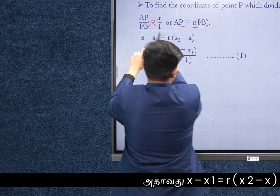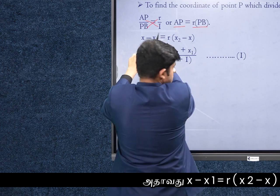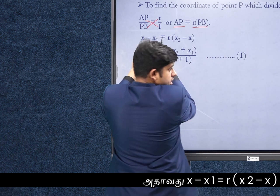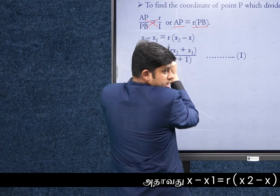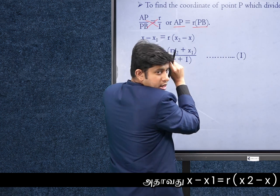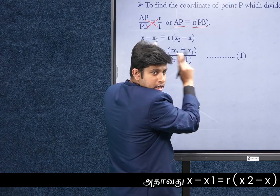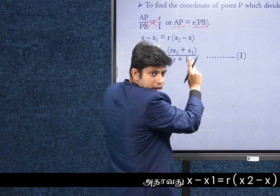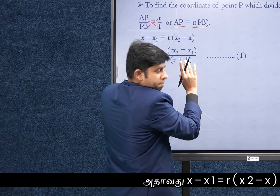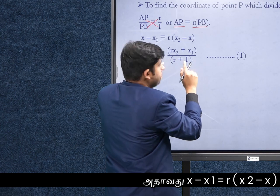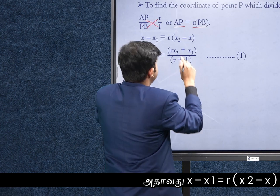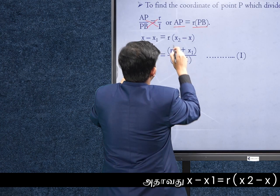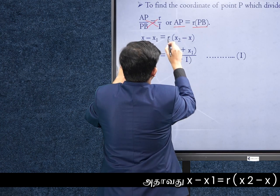2 கழித்தல் எக்ஸ்.